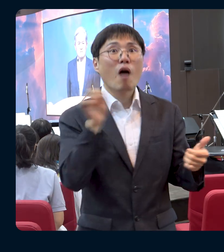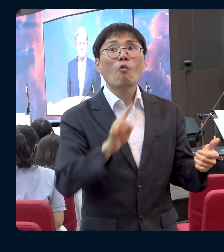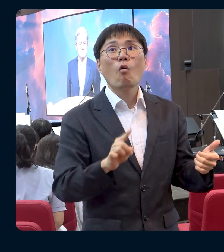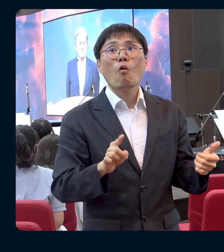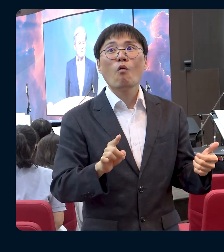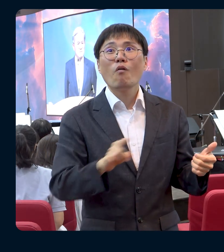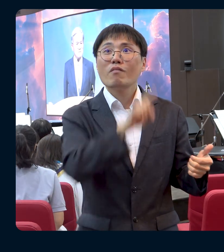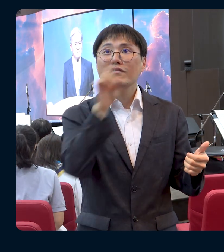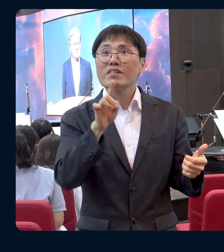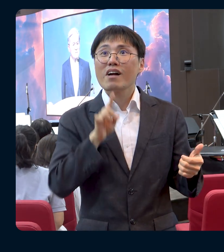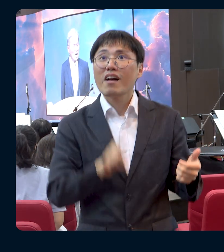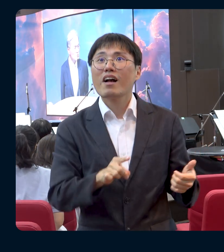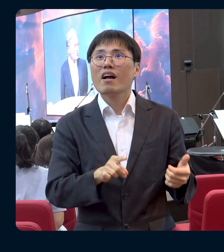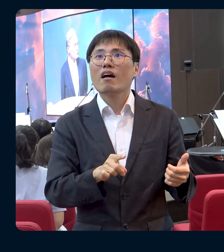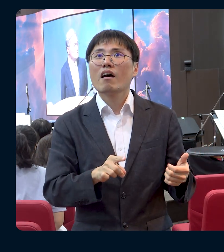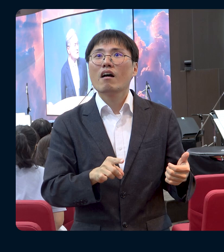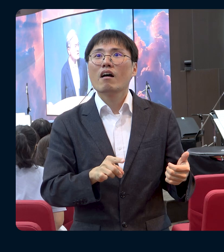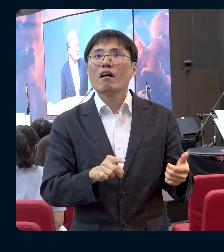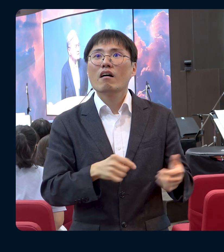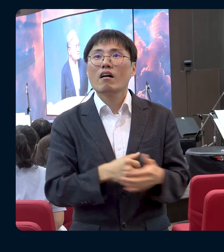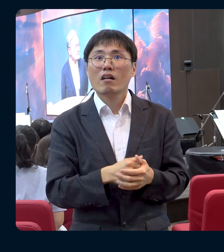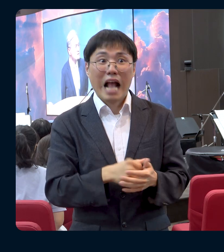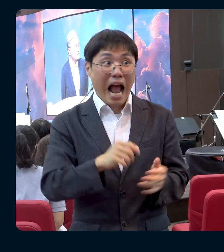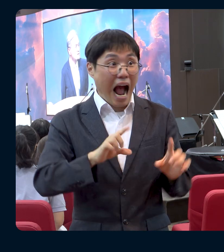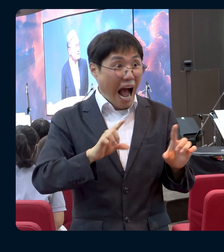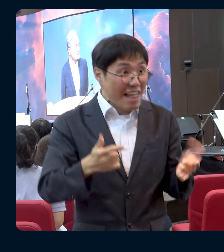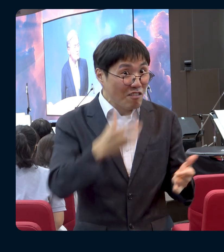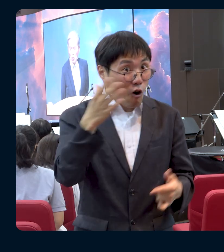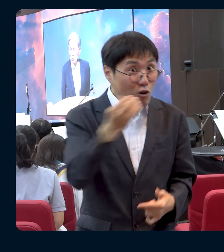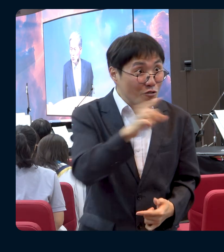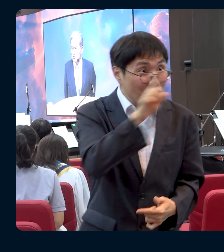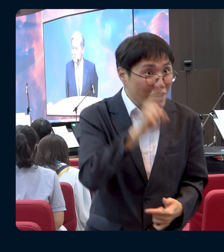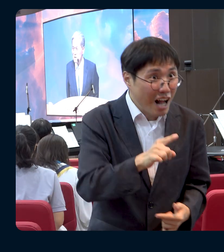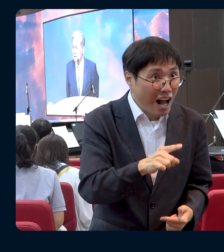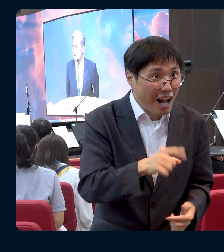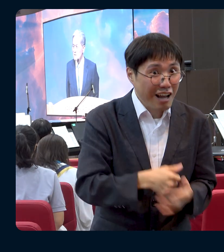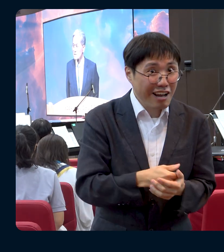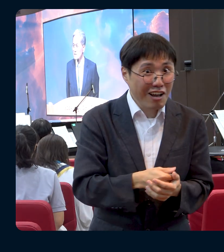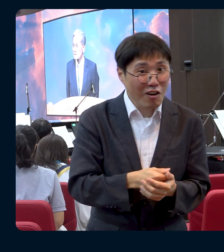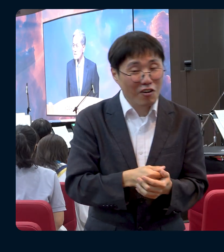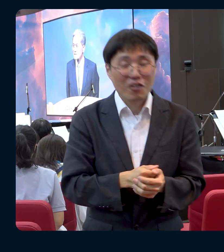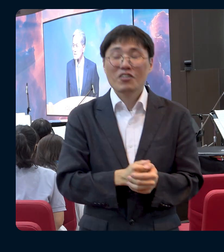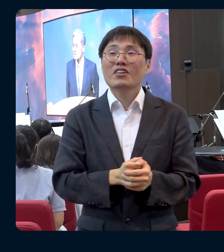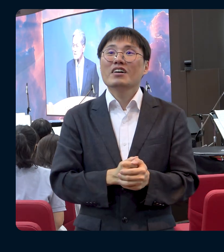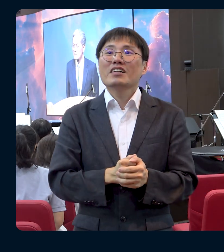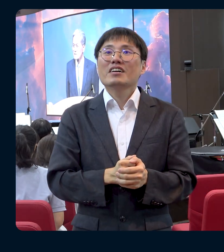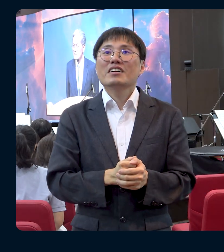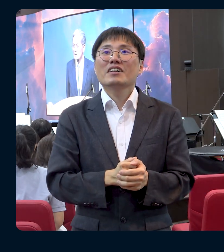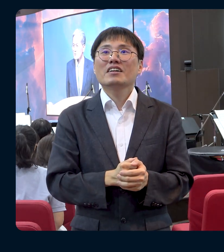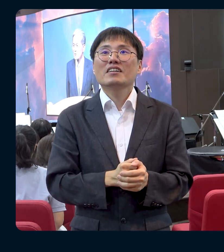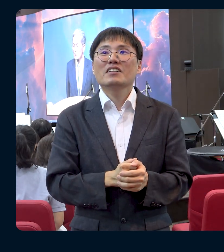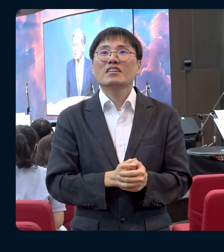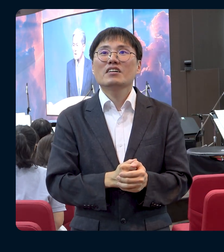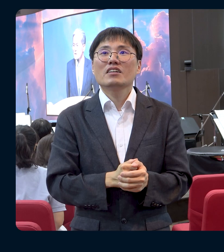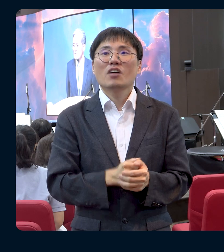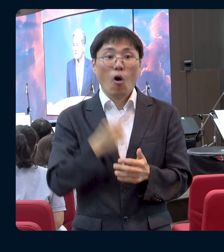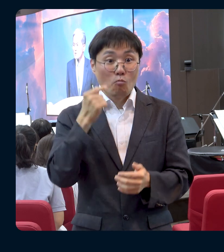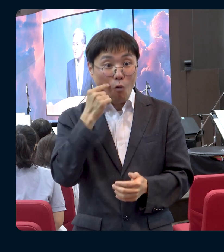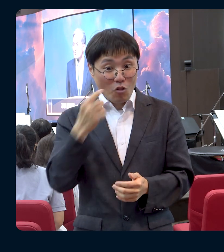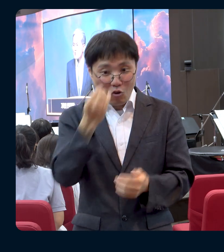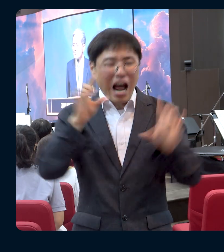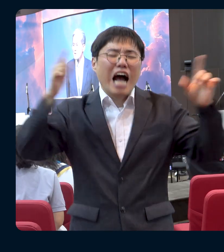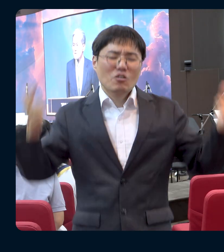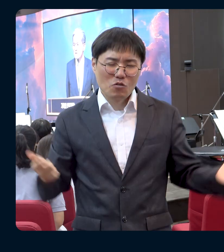반대말이 무엇입니까? 안 거룩입니까? 못 거룩입니까? 아니요,